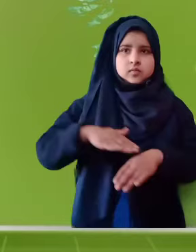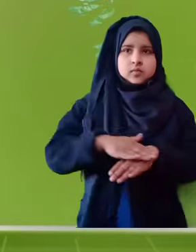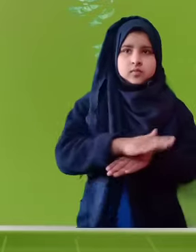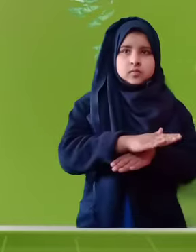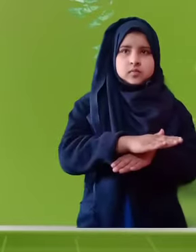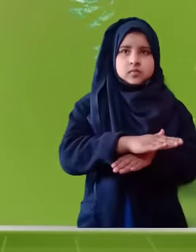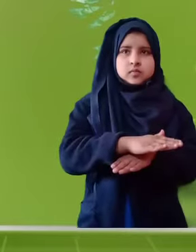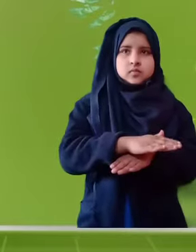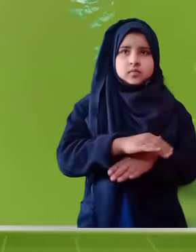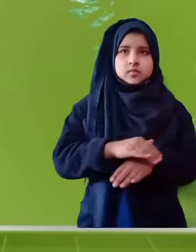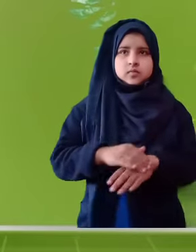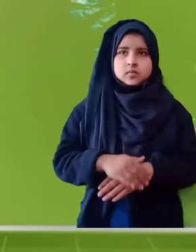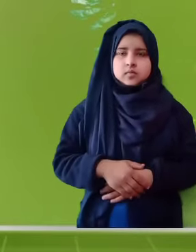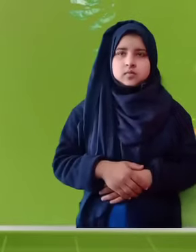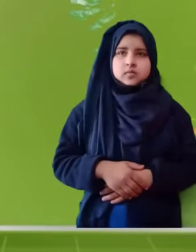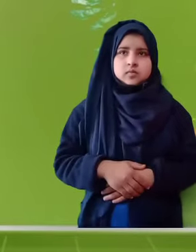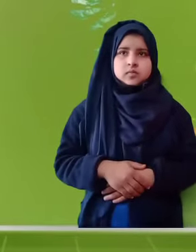सतह,